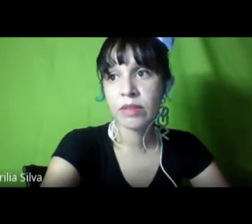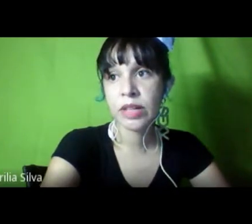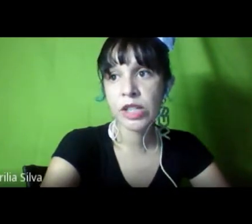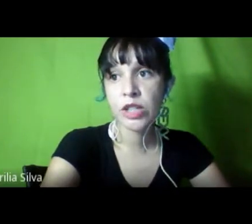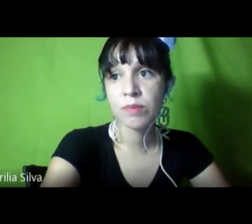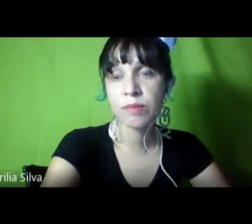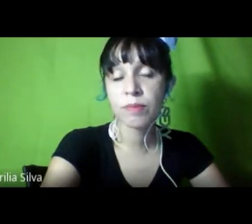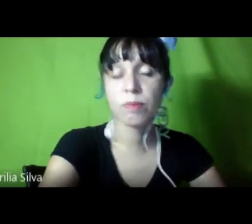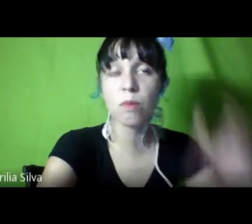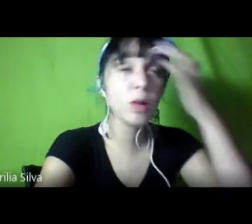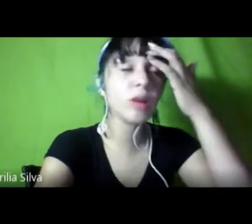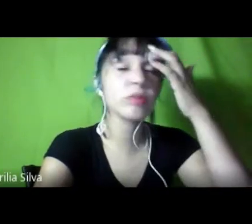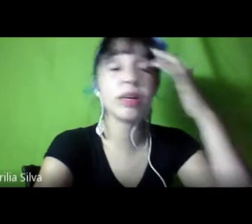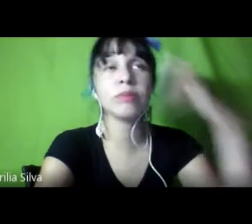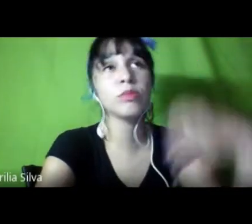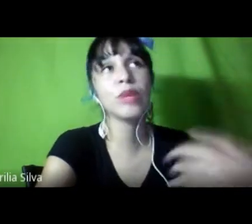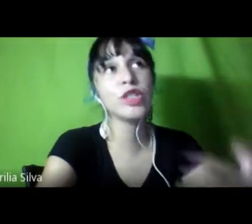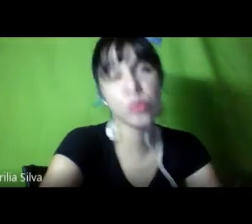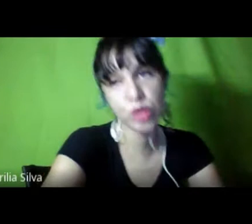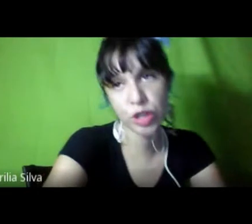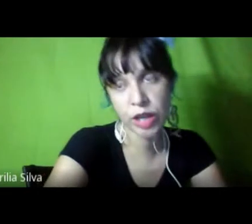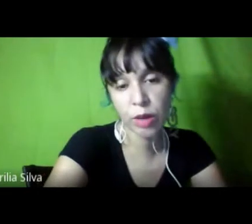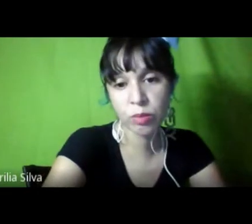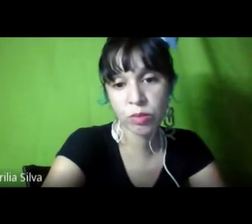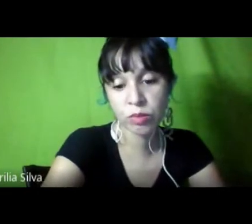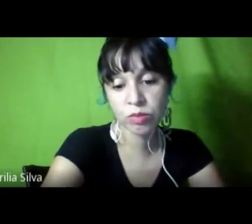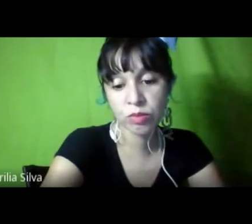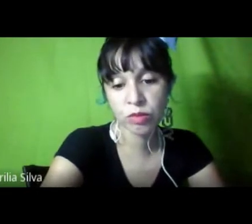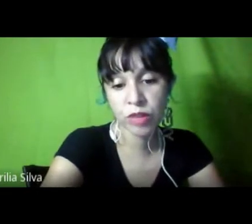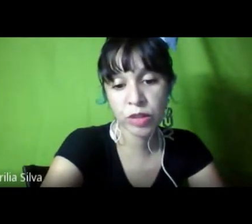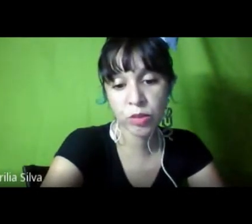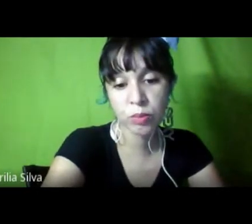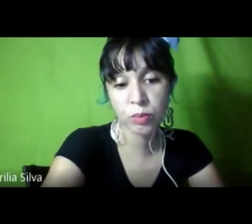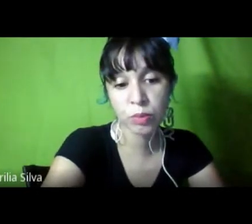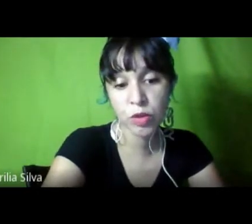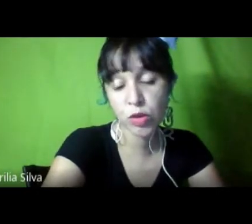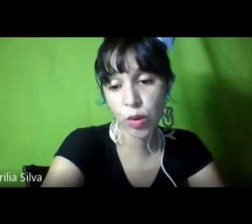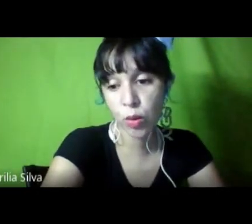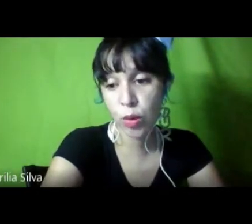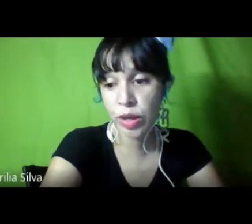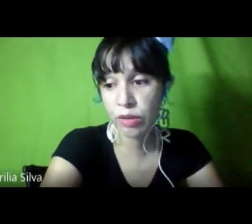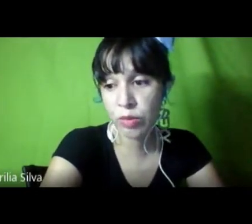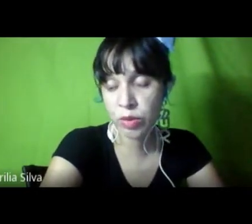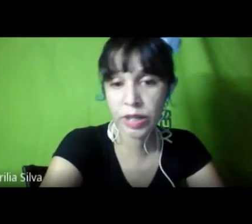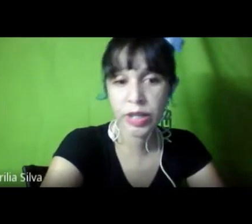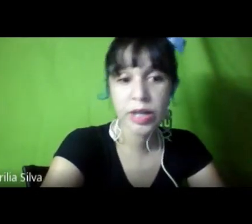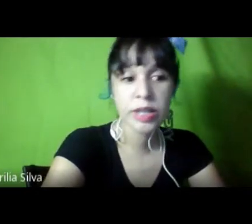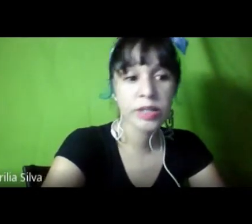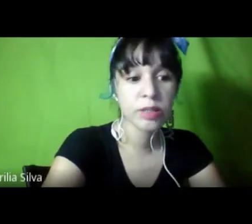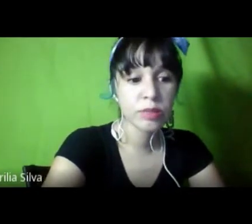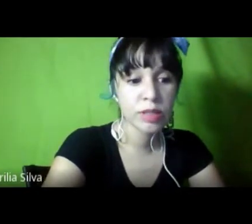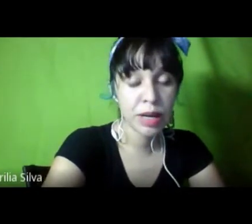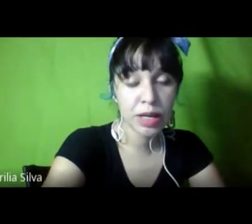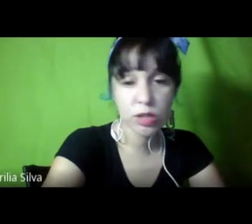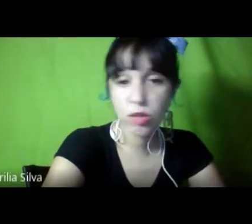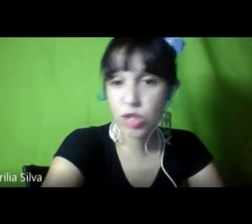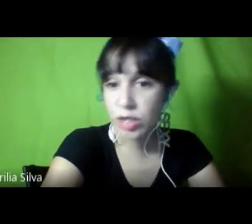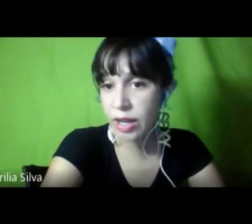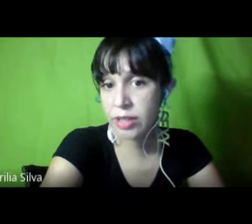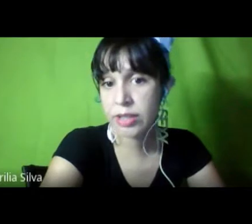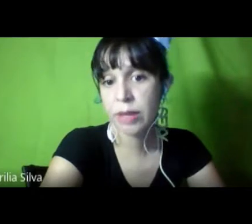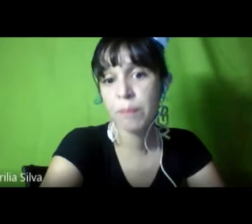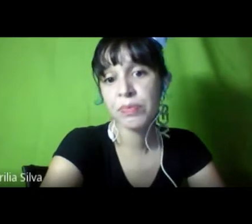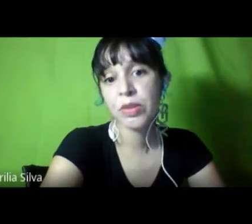na verdade, não é de hoje, né, um fato histórico horrível, que são as demarcações